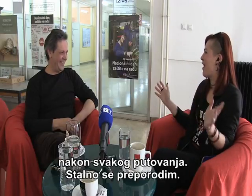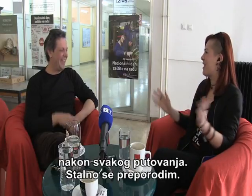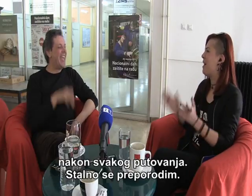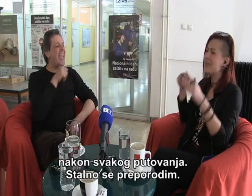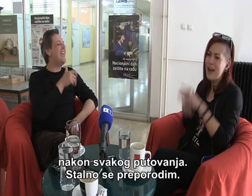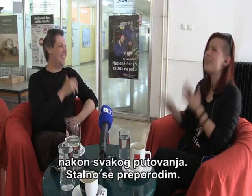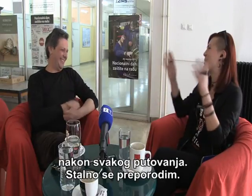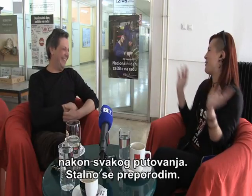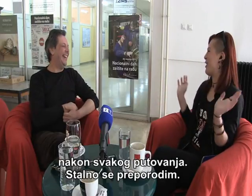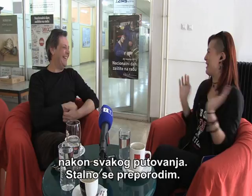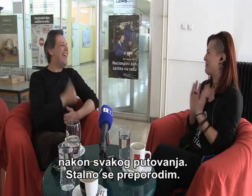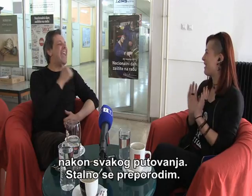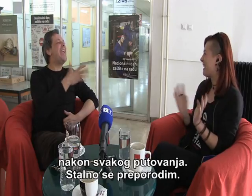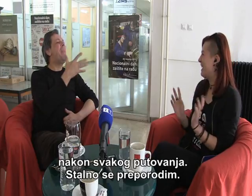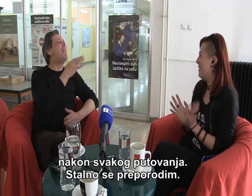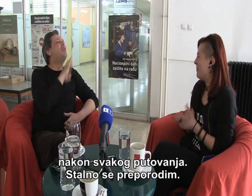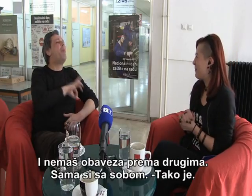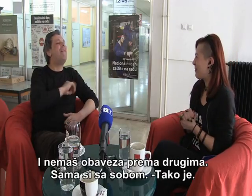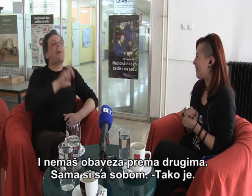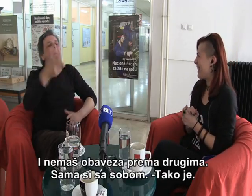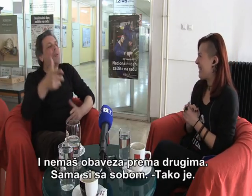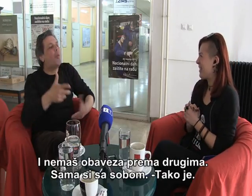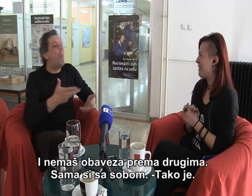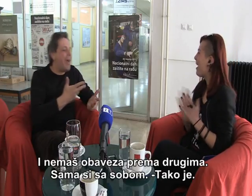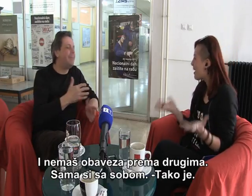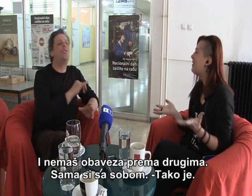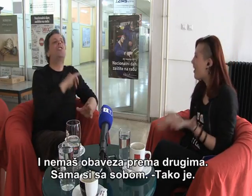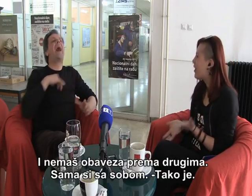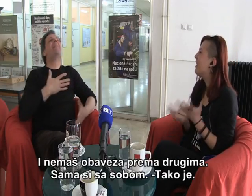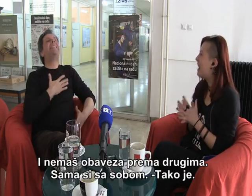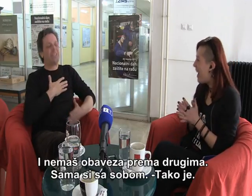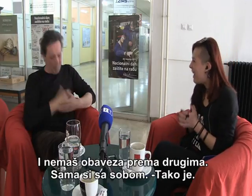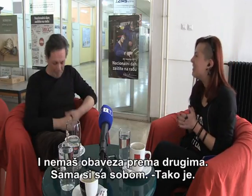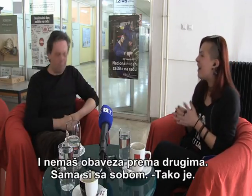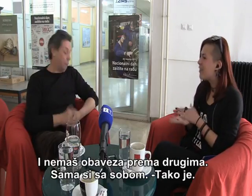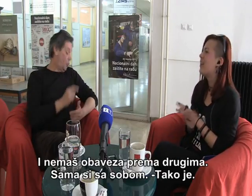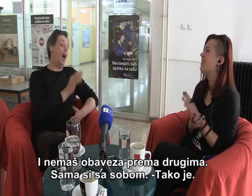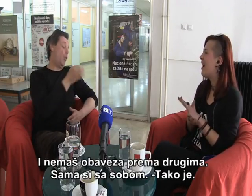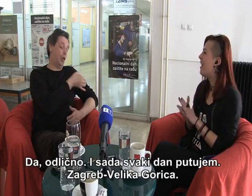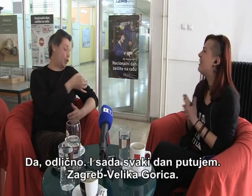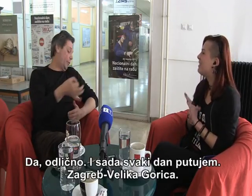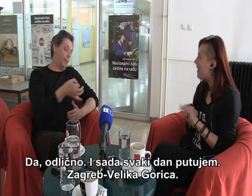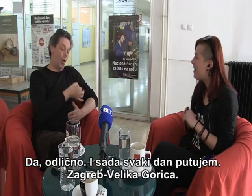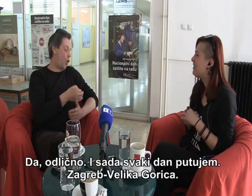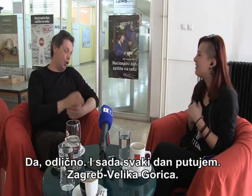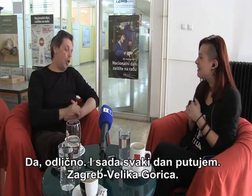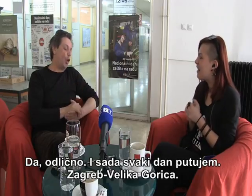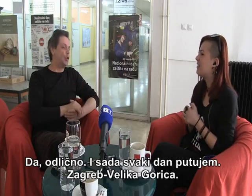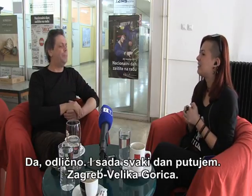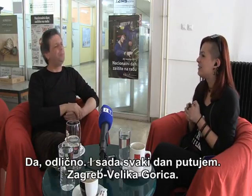putovanja, stano se prebrodim. I nemaš obaveza prema drugome, ne, znači sama si sa sobom. Tako je, odlično. Odlično, odlično, odlično.